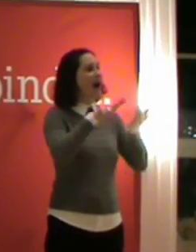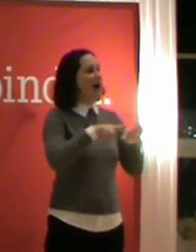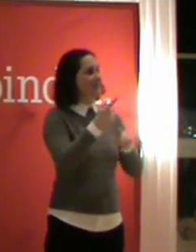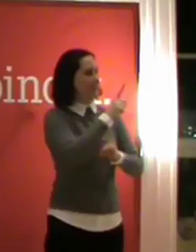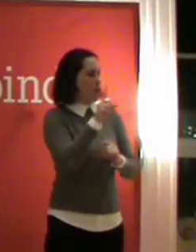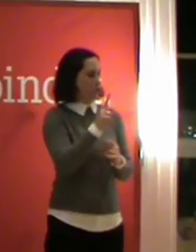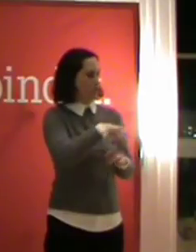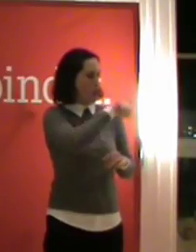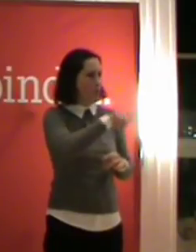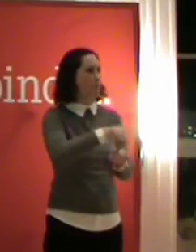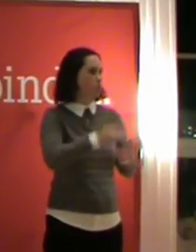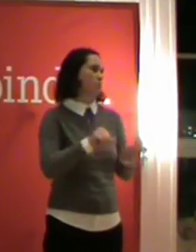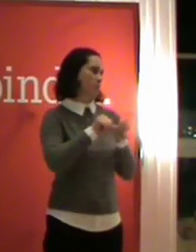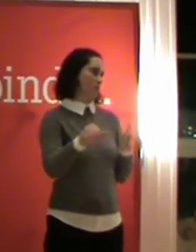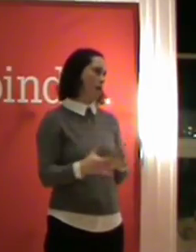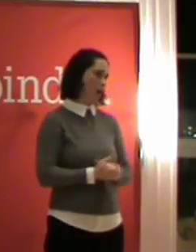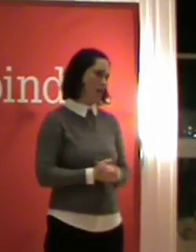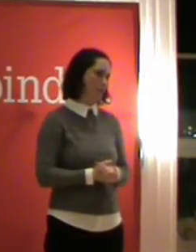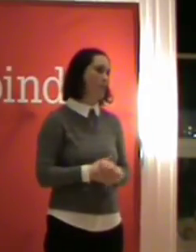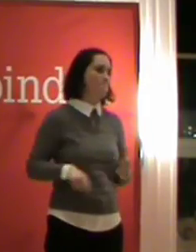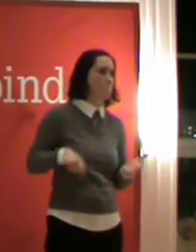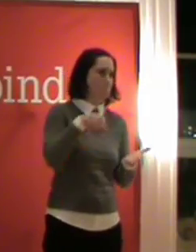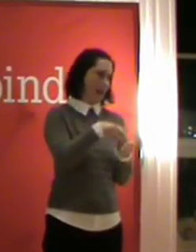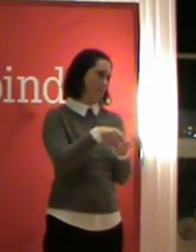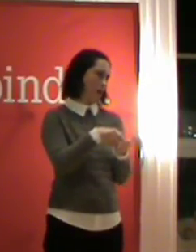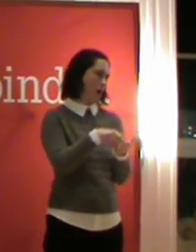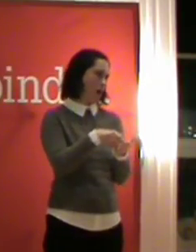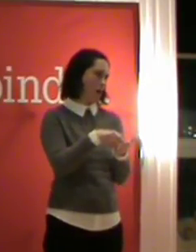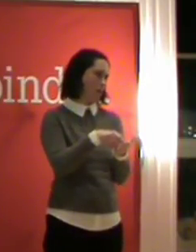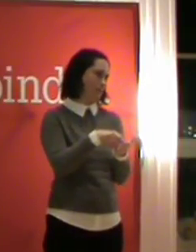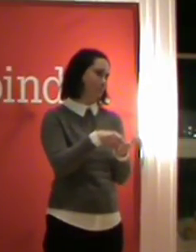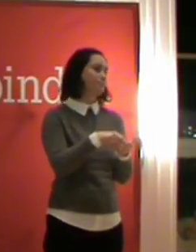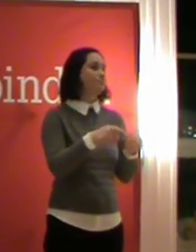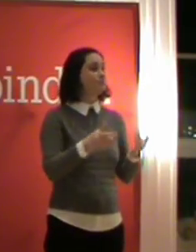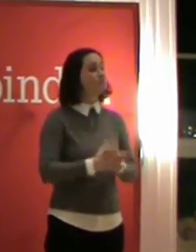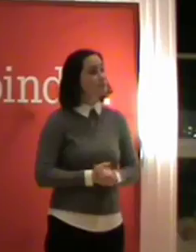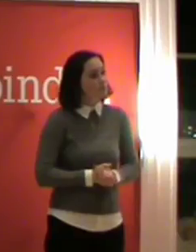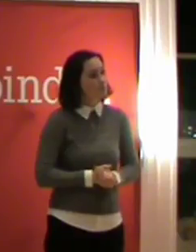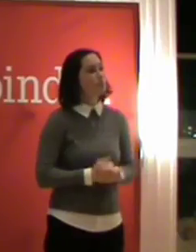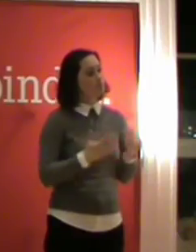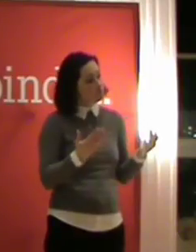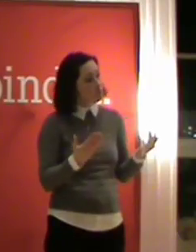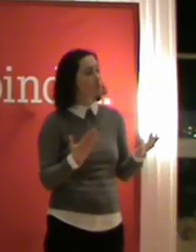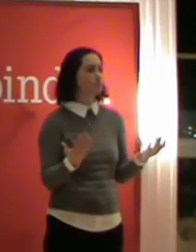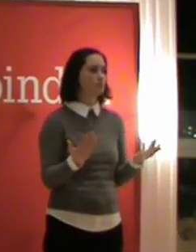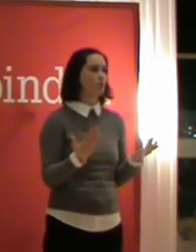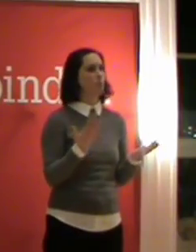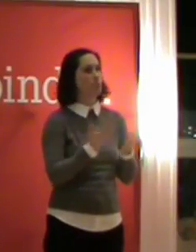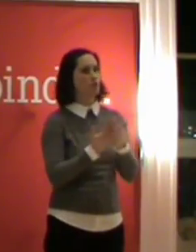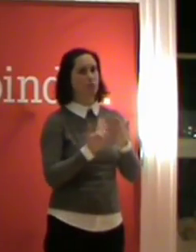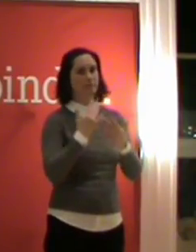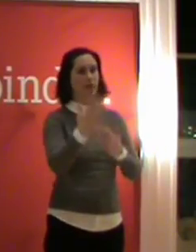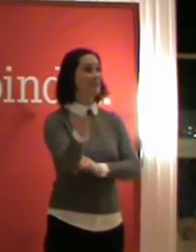in ihren Dispositionen hier so stark beansprucht worden sind, dass man zum Teil bis